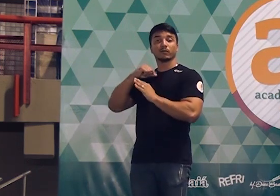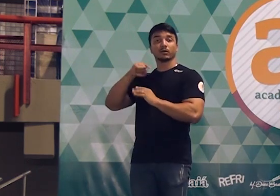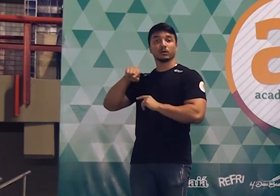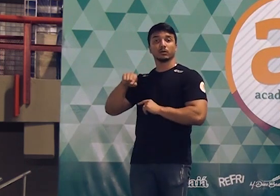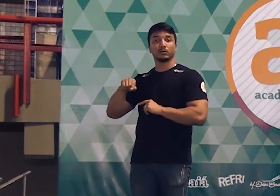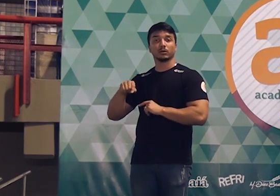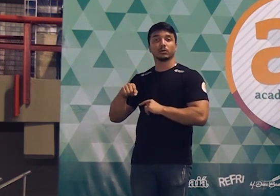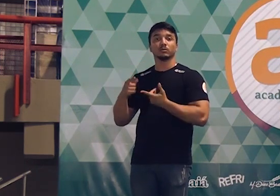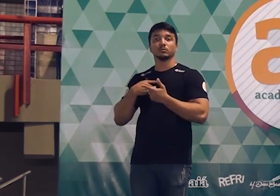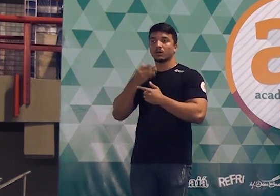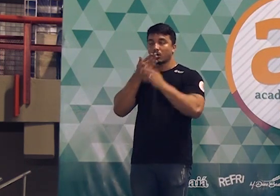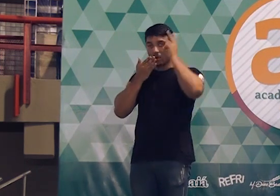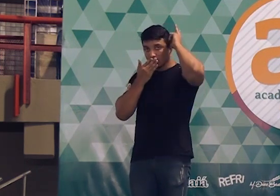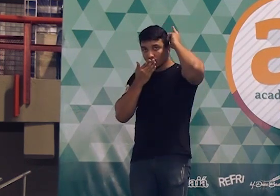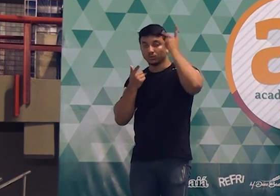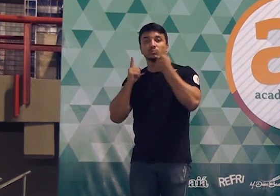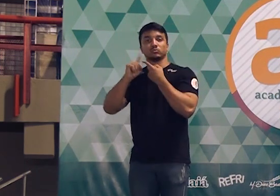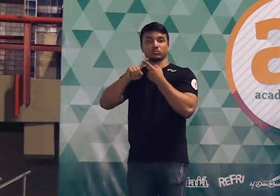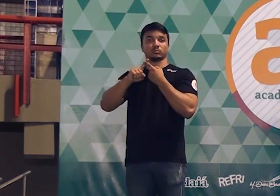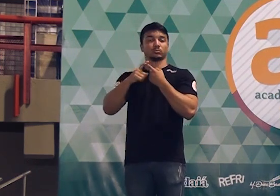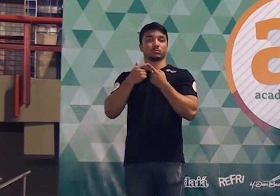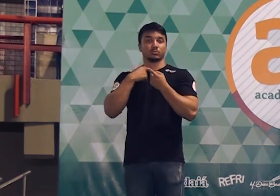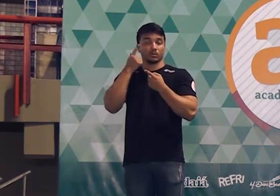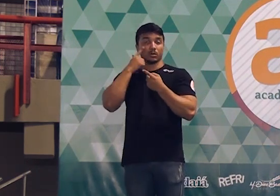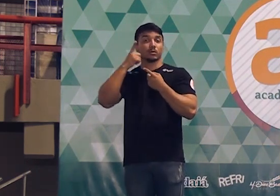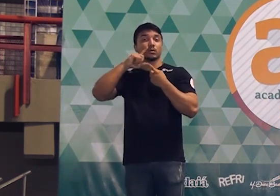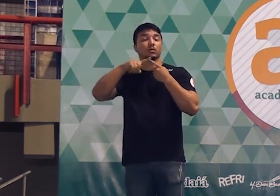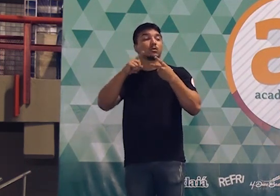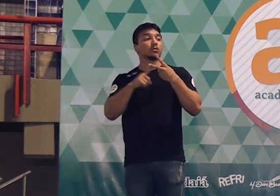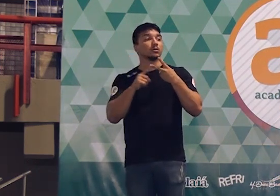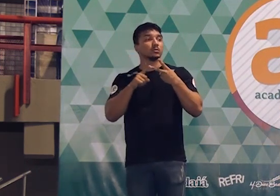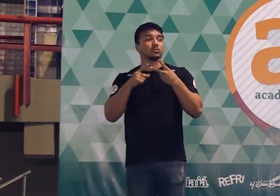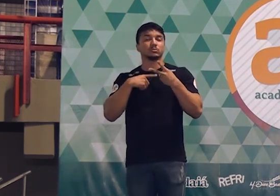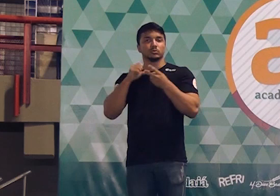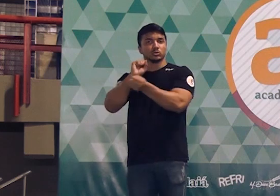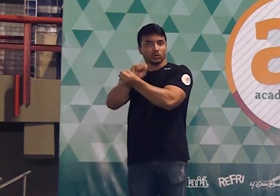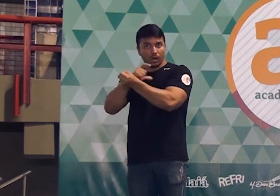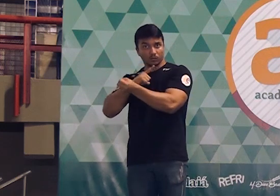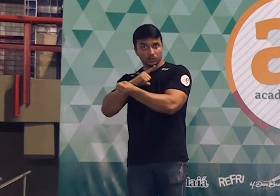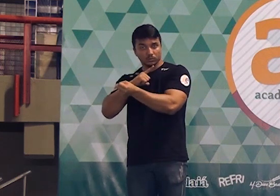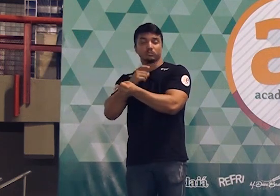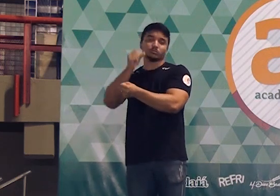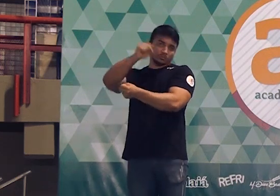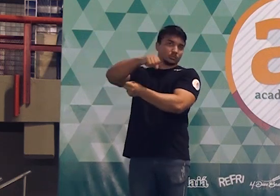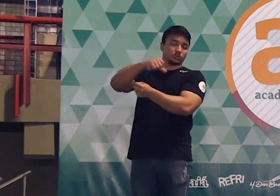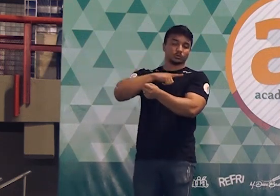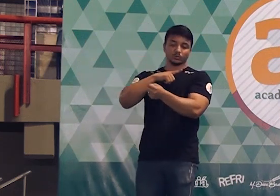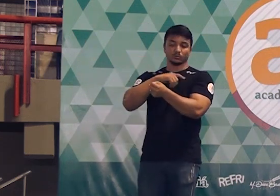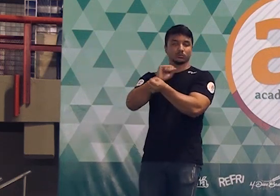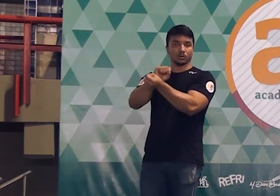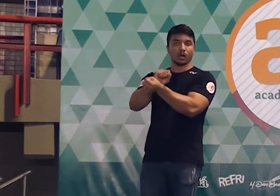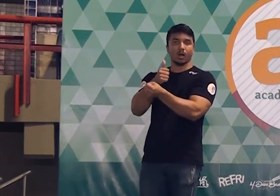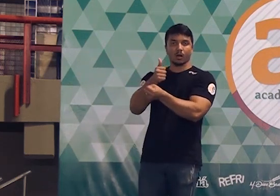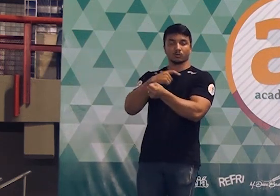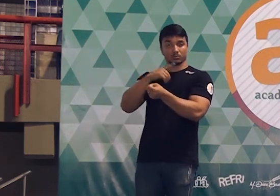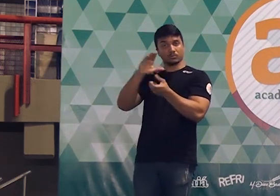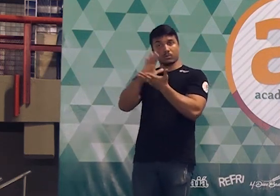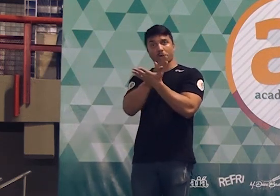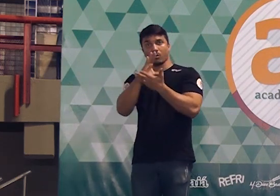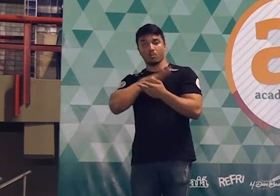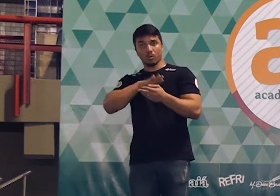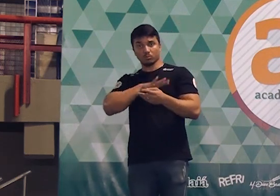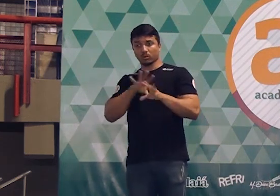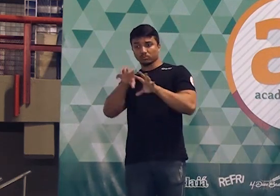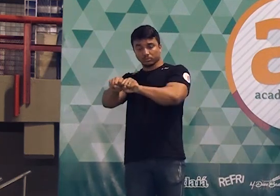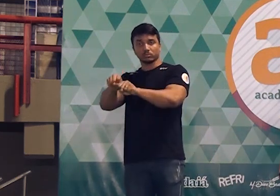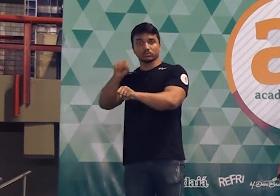Colônia? Índio, beleza? Quem mais? Tinha escravo? Tinha, não tinha? Tinha os portugueses